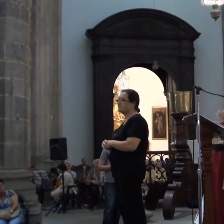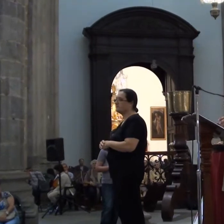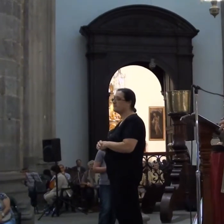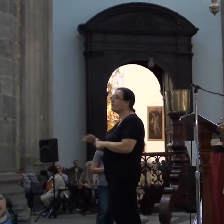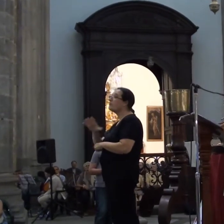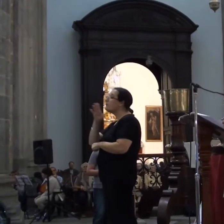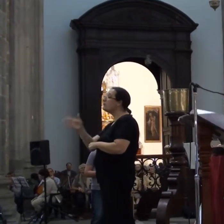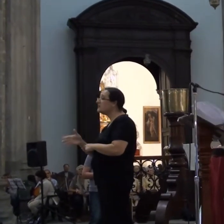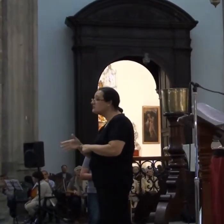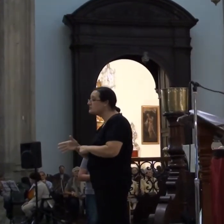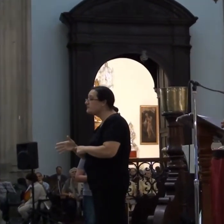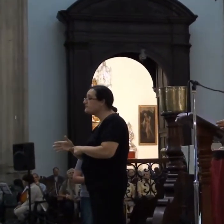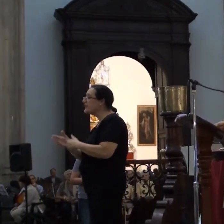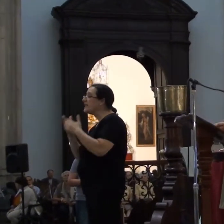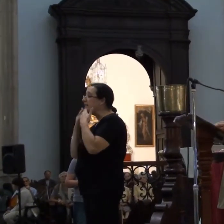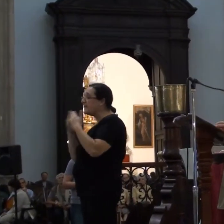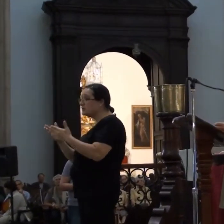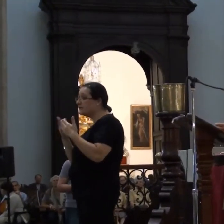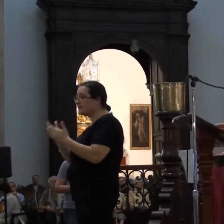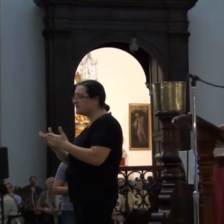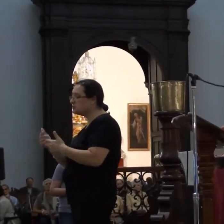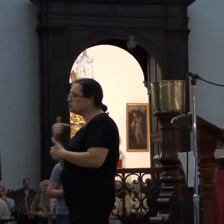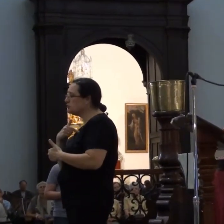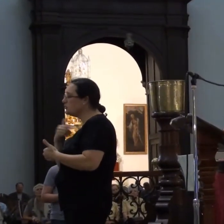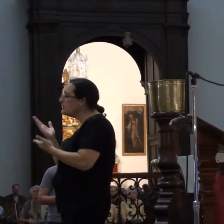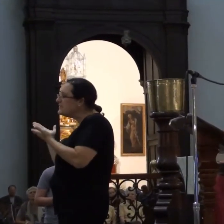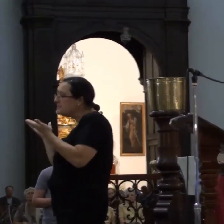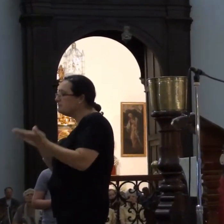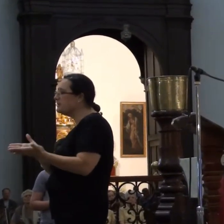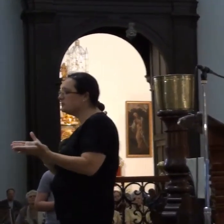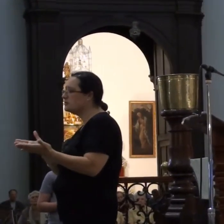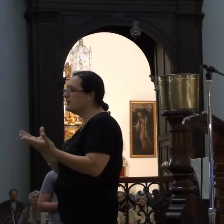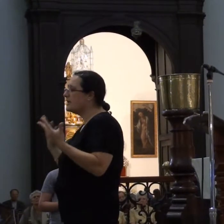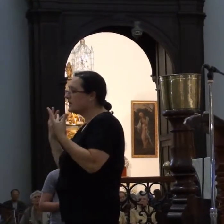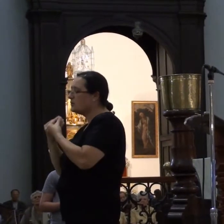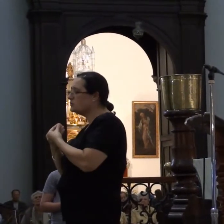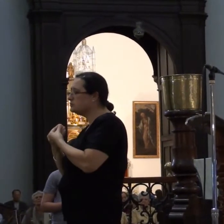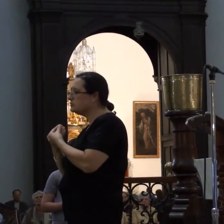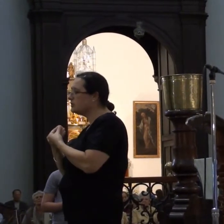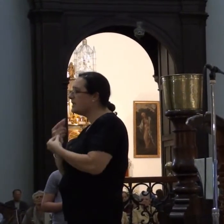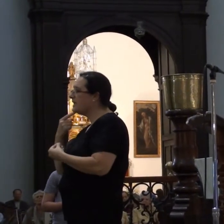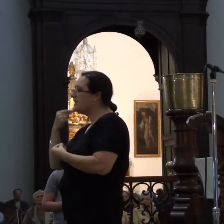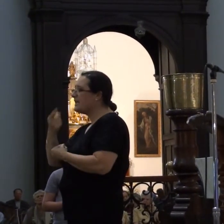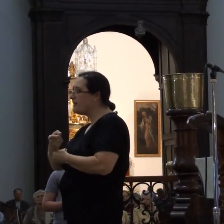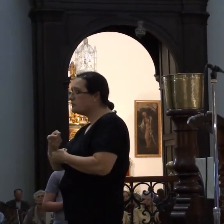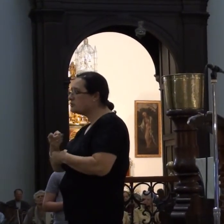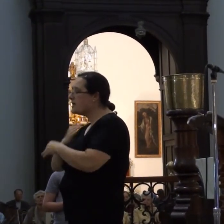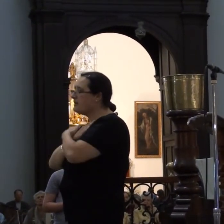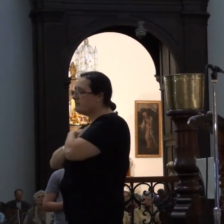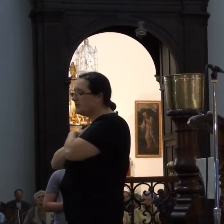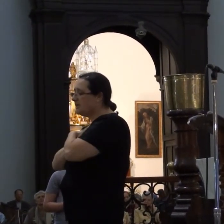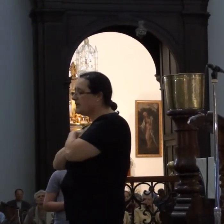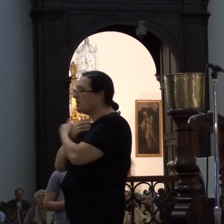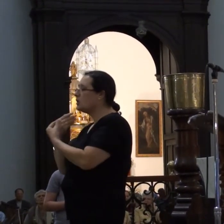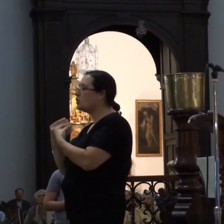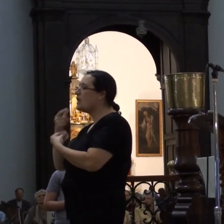Por eso agradecidos yo les invito a que juntos nos dirijamos a ella con las palabras que